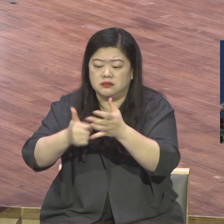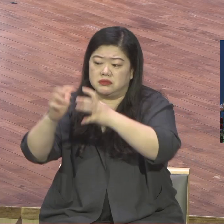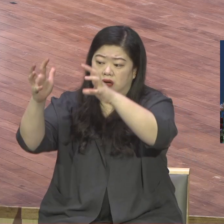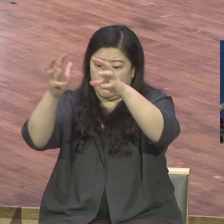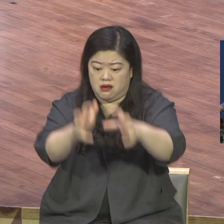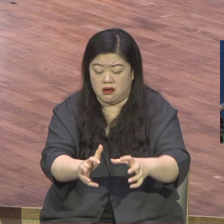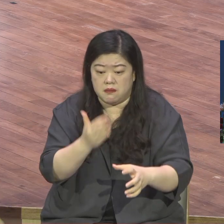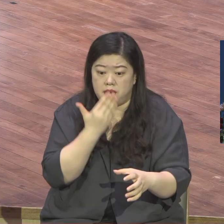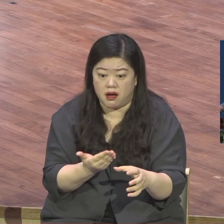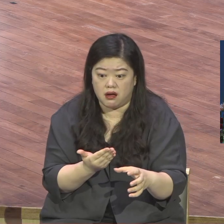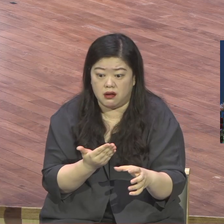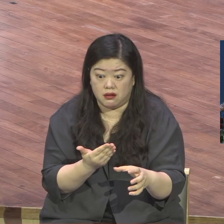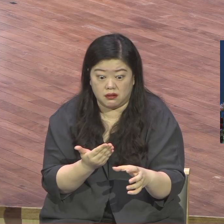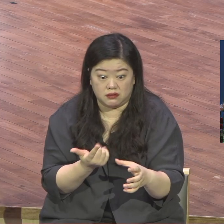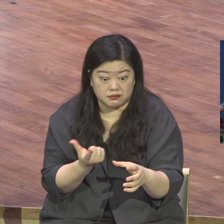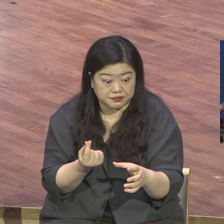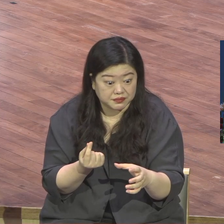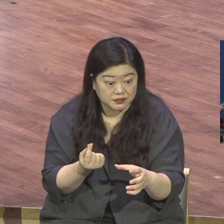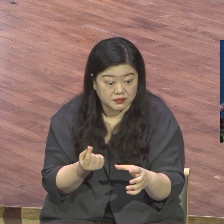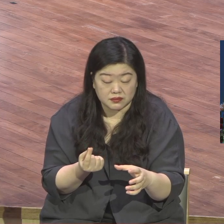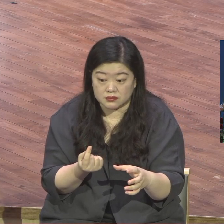나를 통해서.